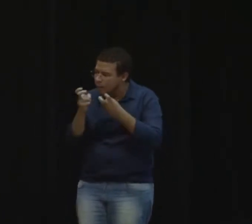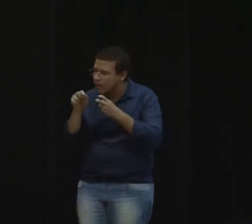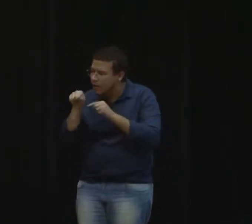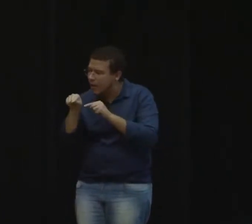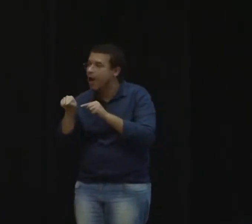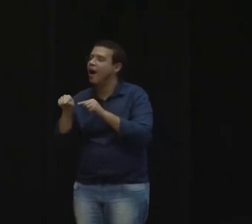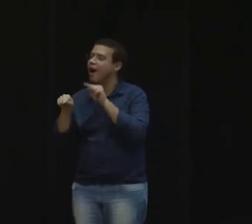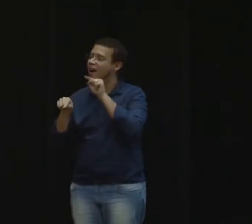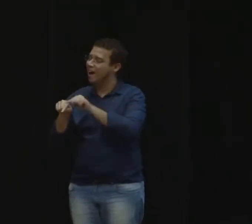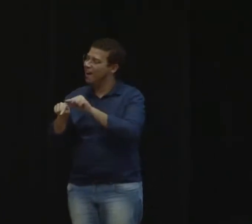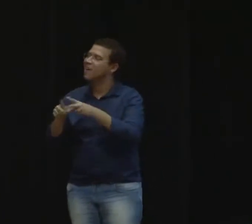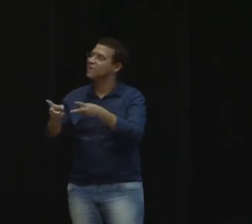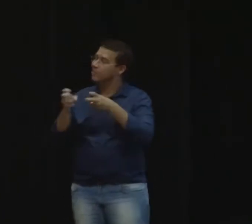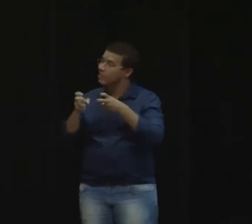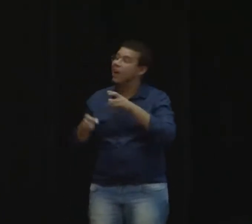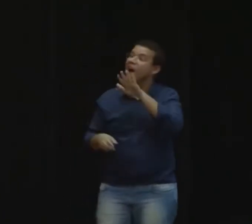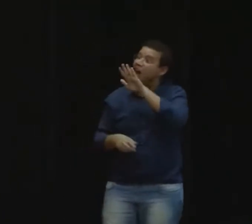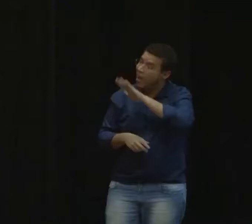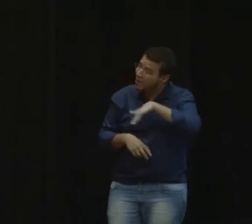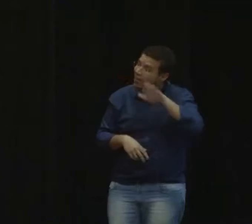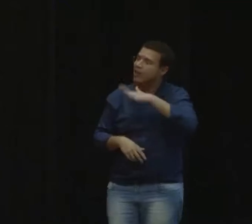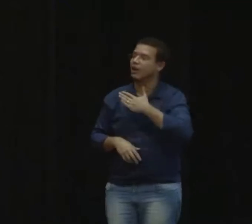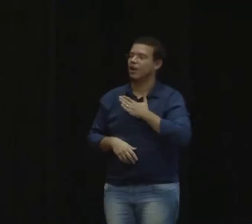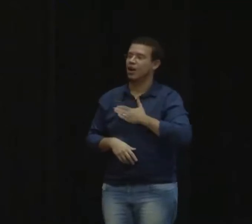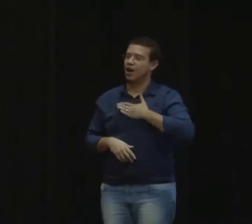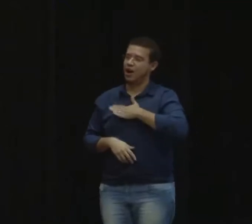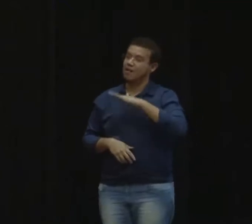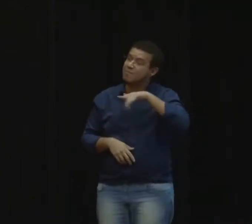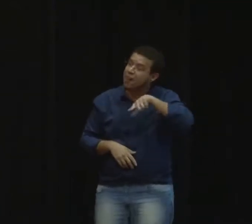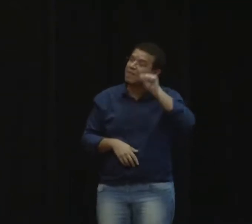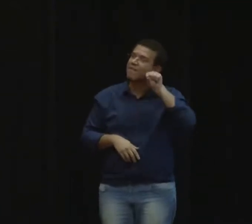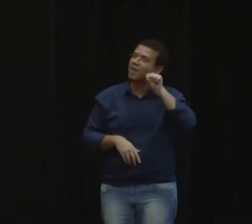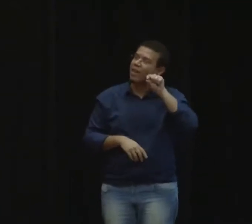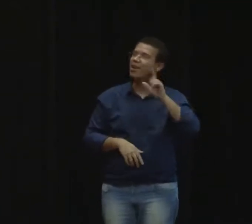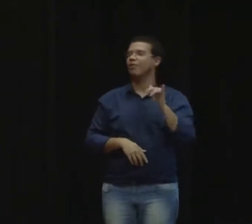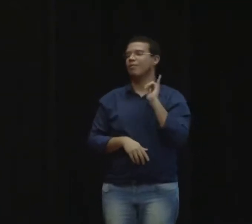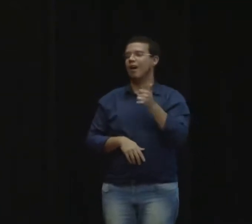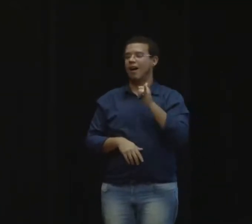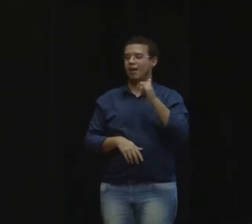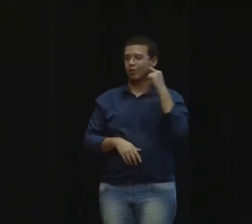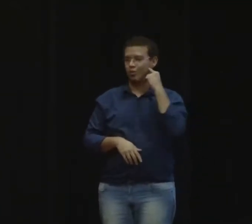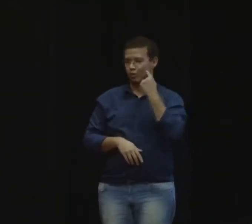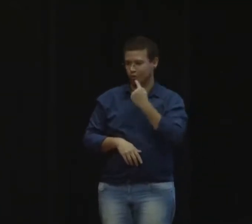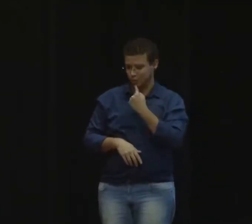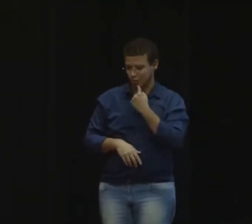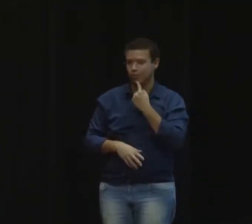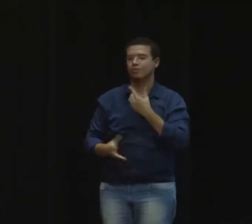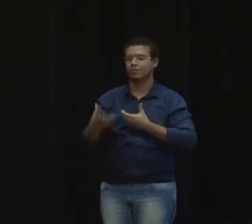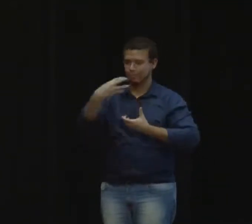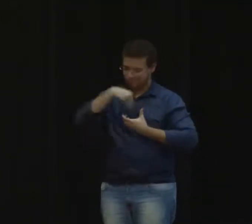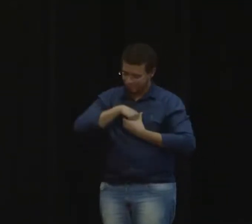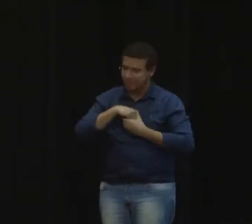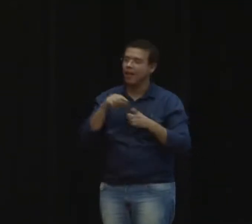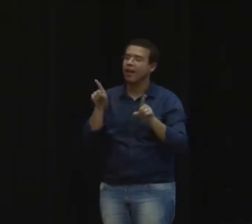legal. E quando eu fui construir a análise, eu percebi que havia uma preferência por narradores